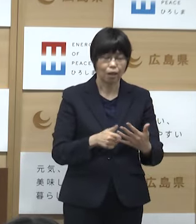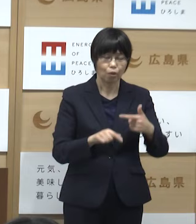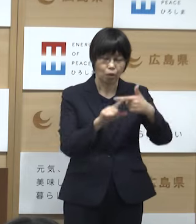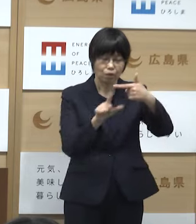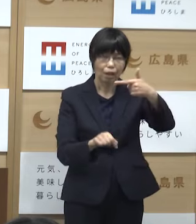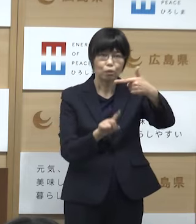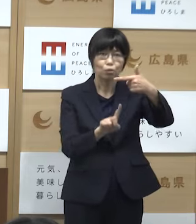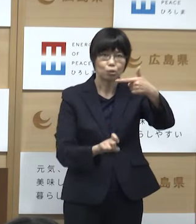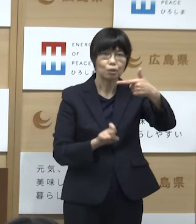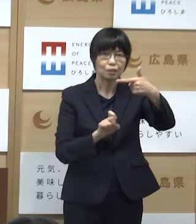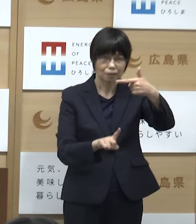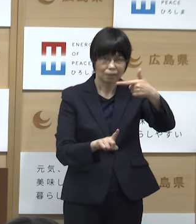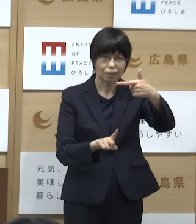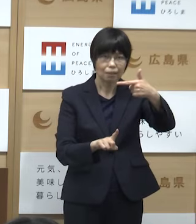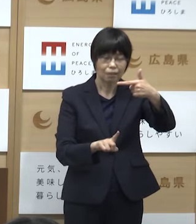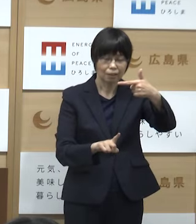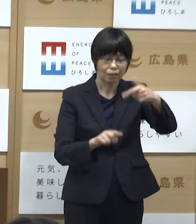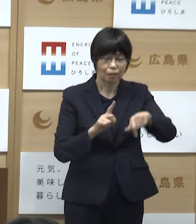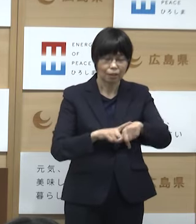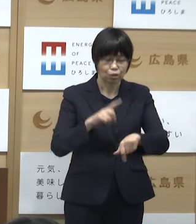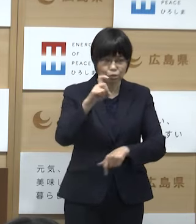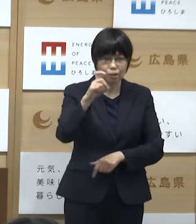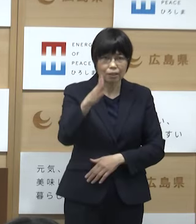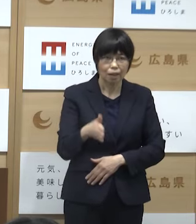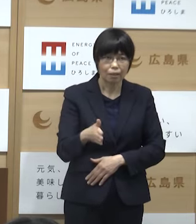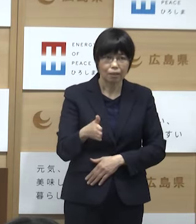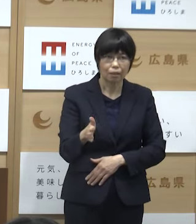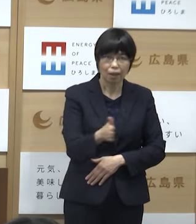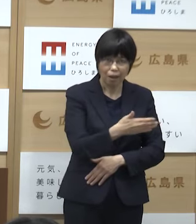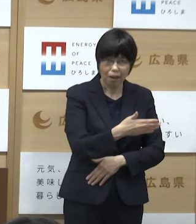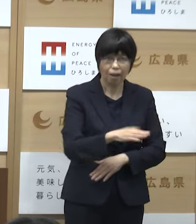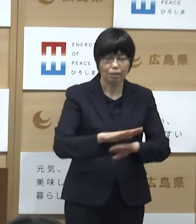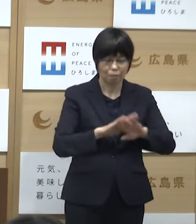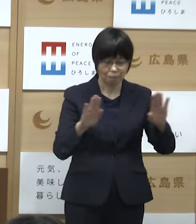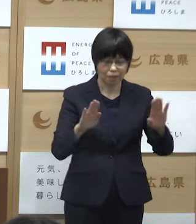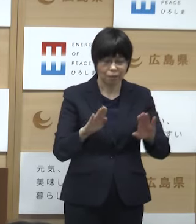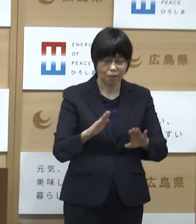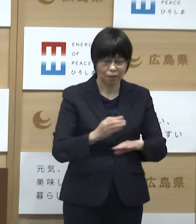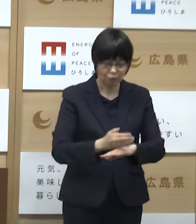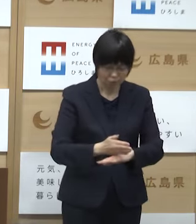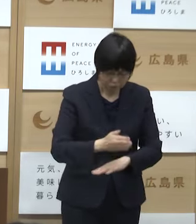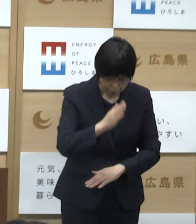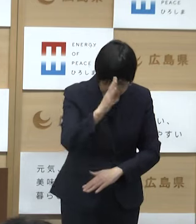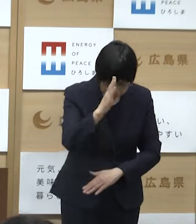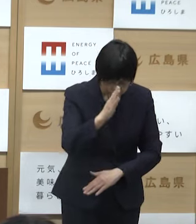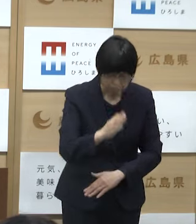月11日火曜日の10時30分から予定しています。ありがとうございました。